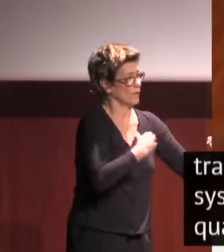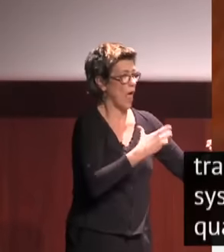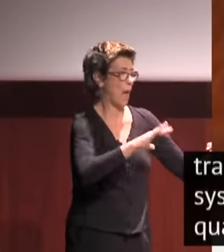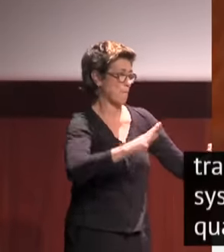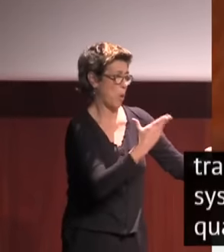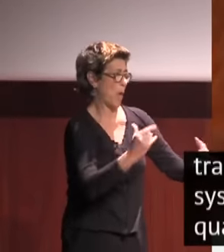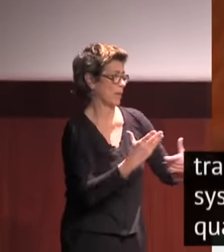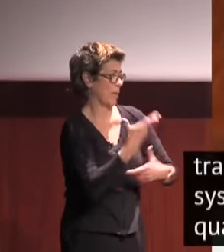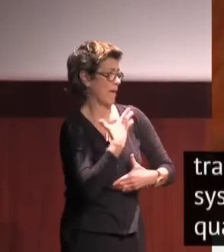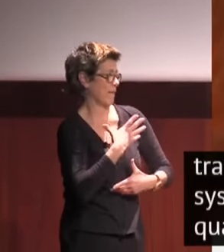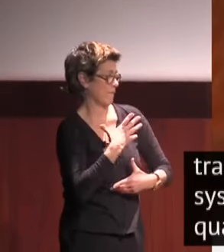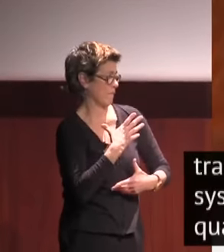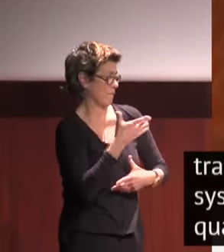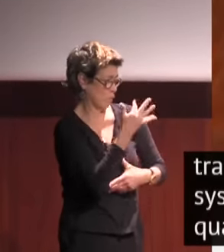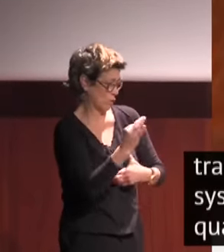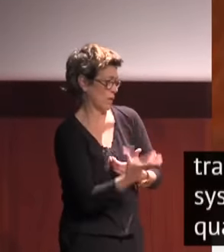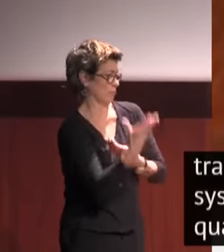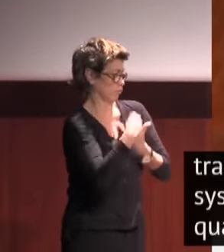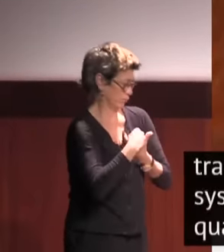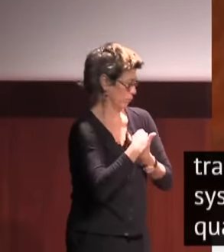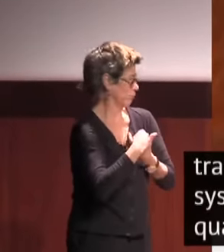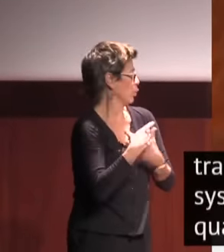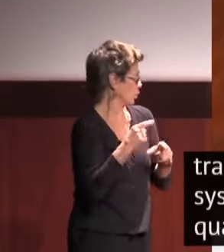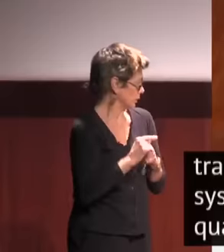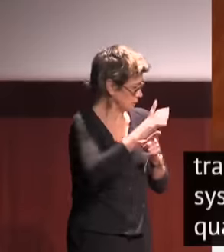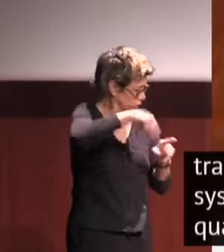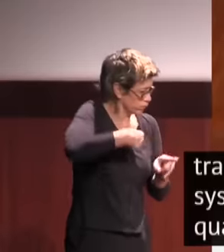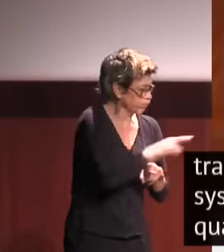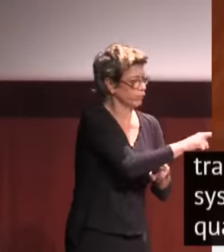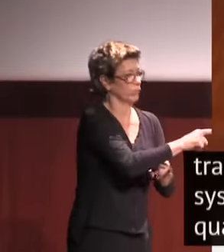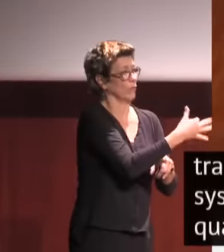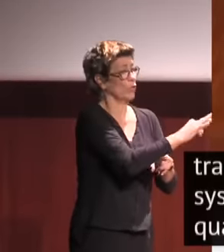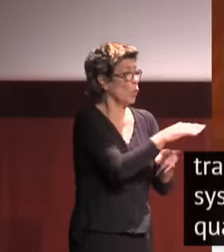des interprètes, des traducteurs qui vont participer.